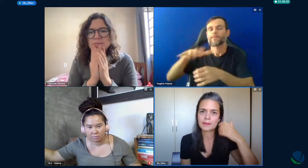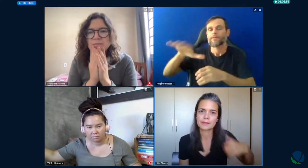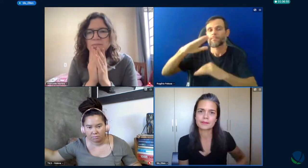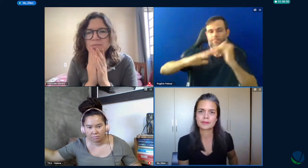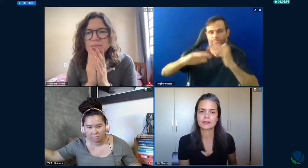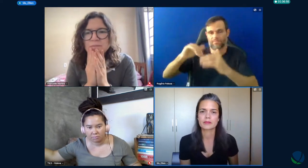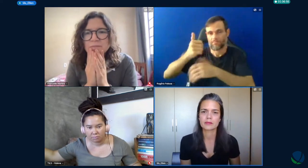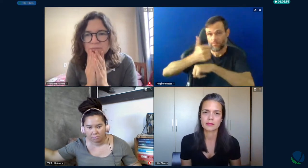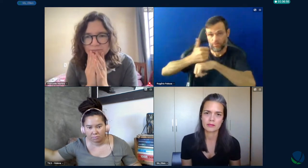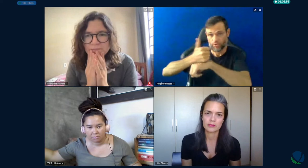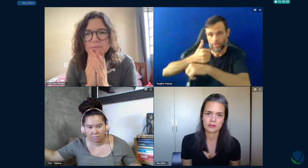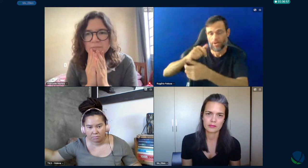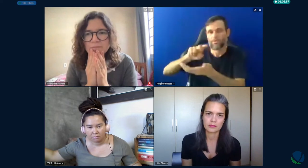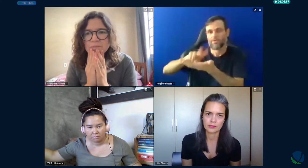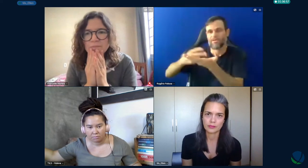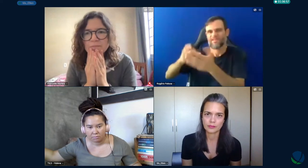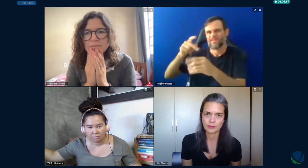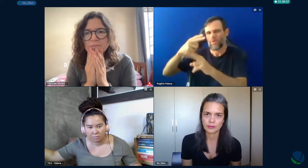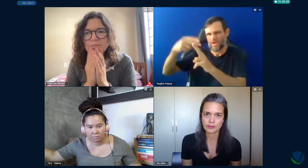ficou clara.